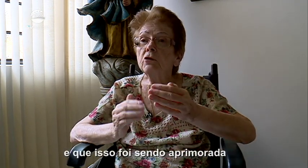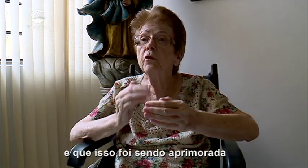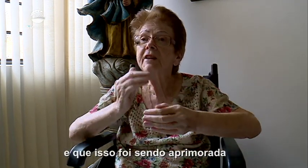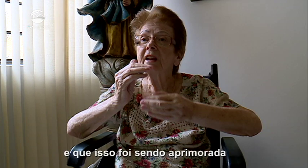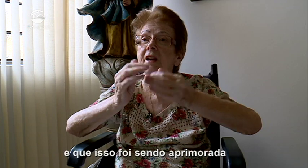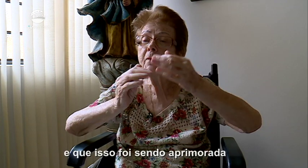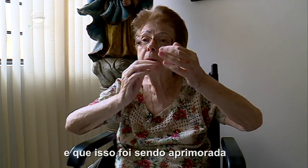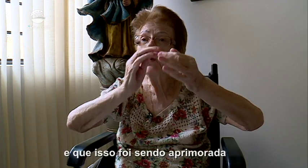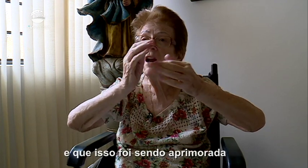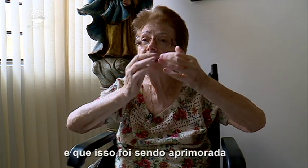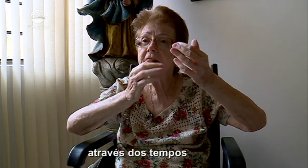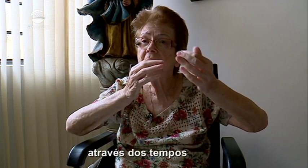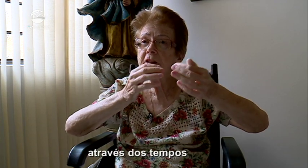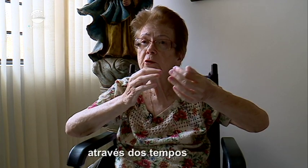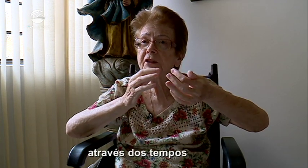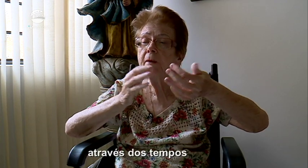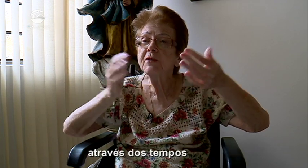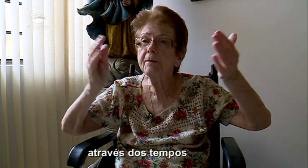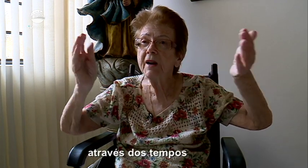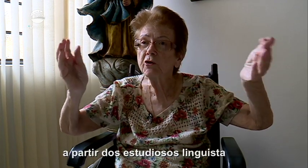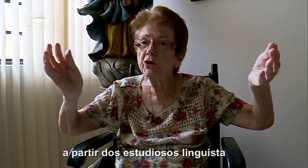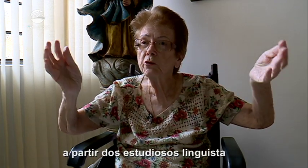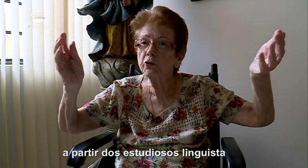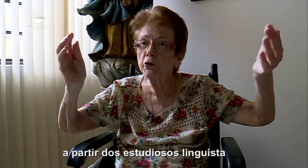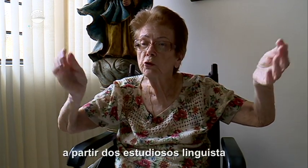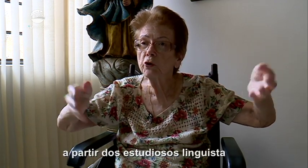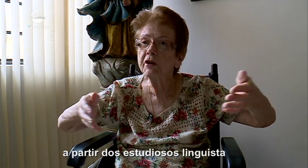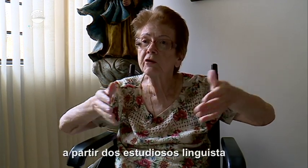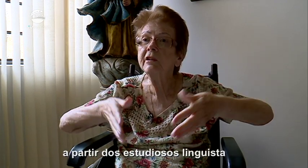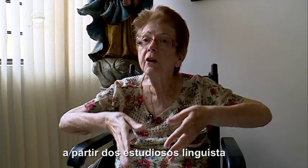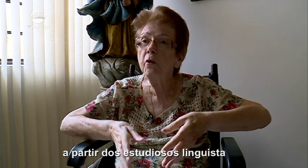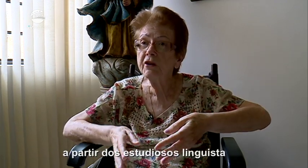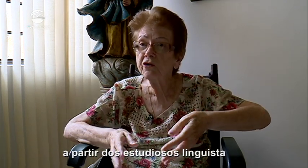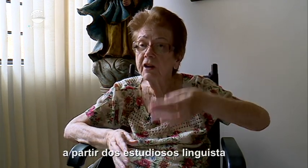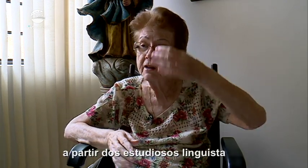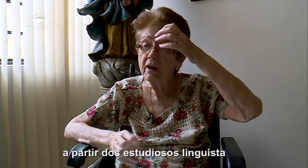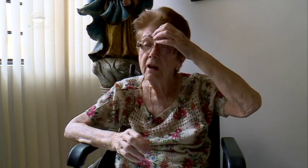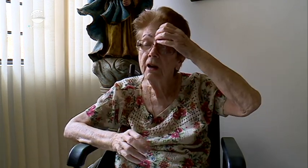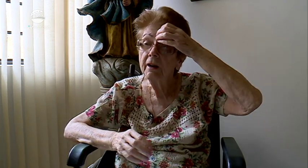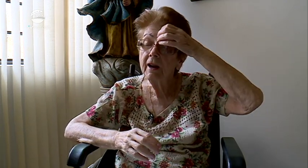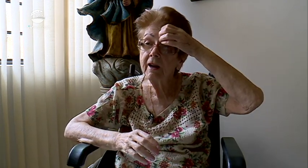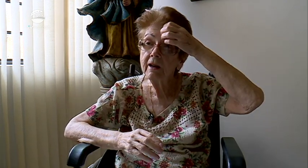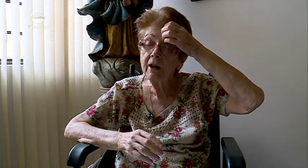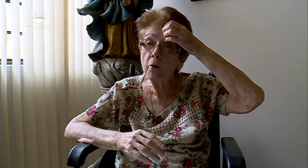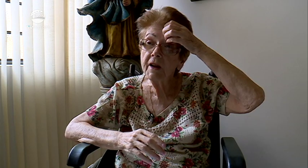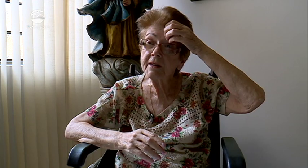foi sendo aprimorado através dos tempos a partir dos estudiosos linguísticos, né,